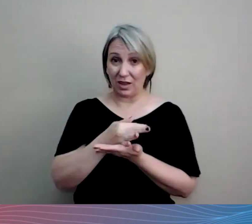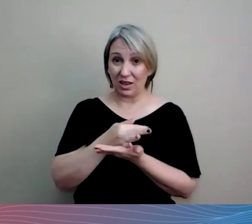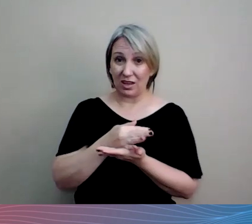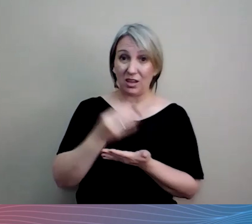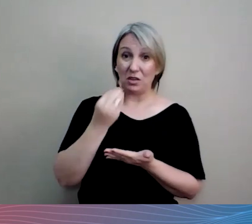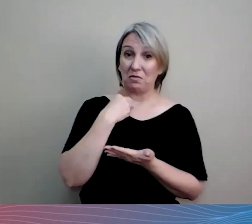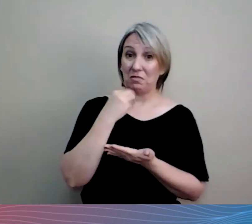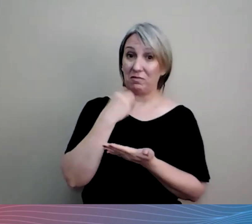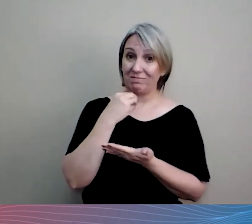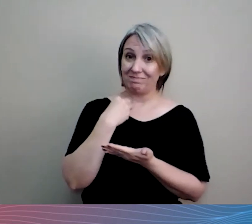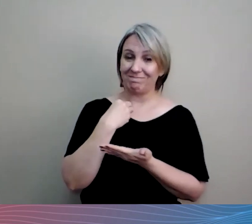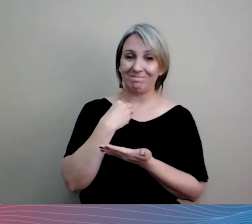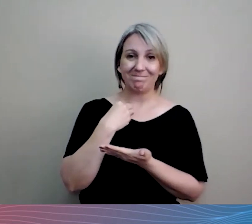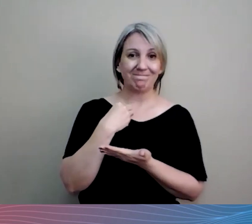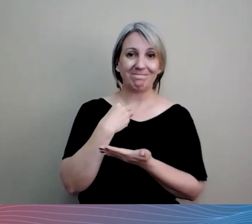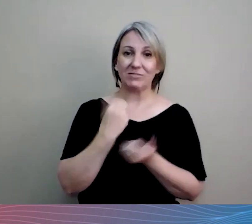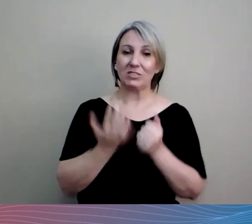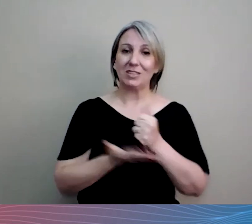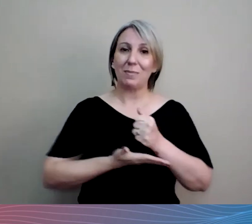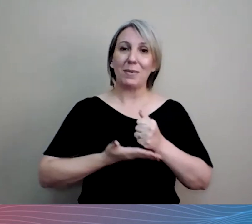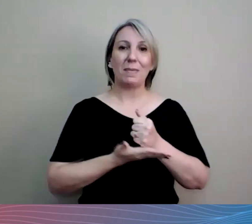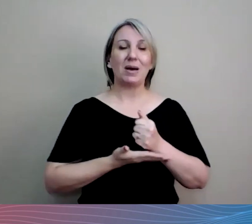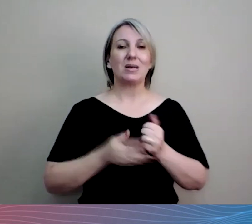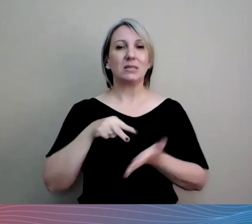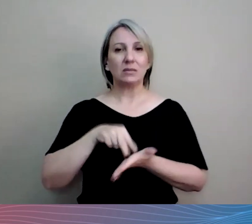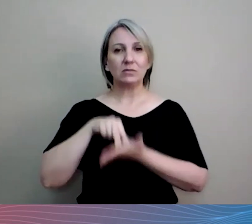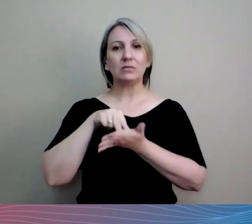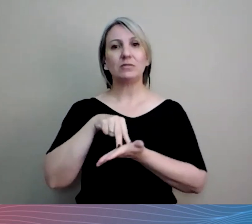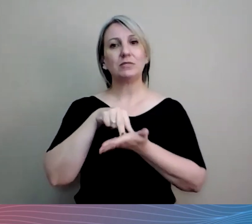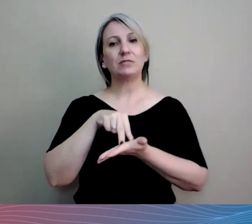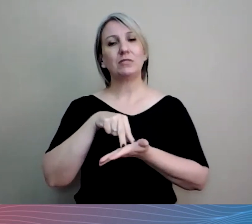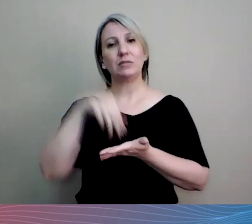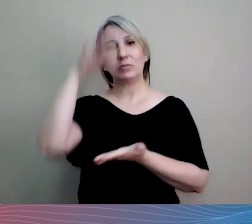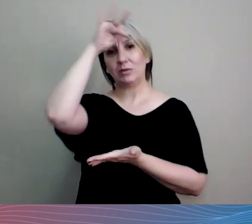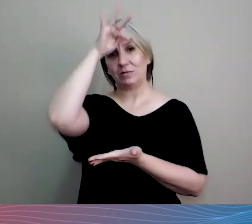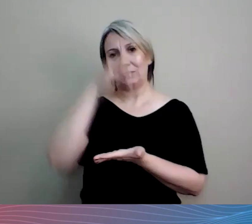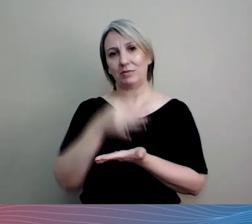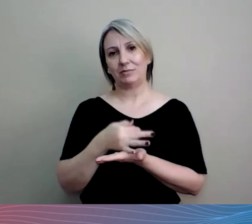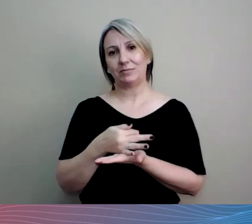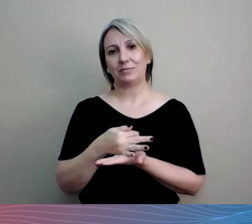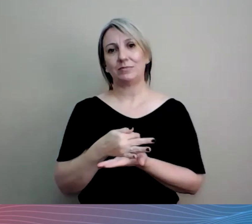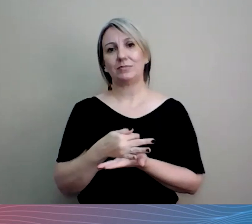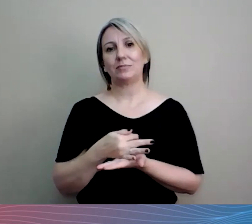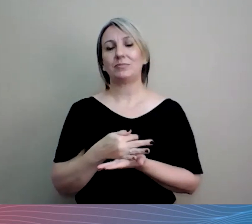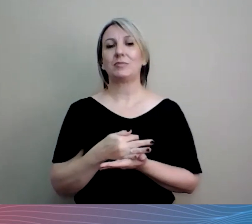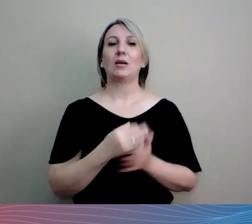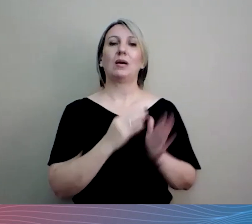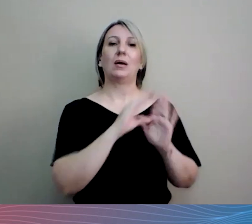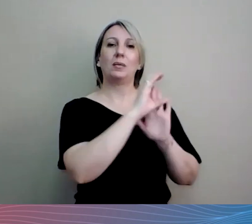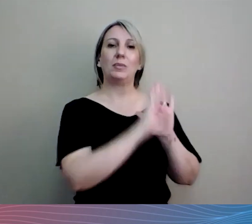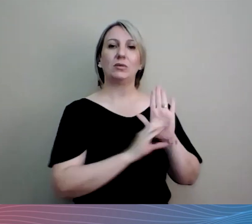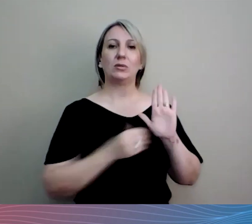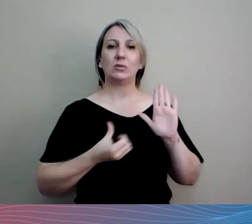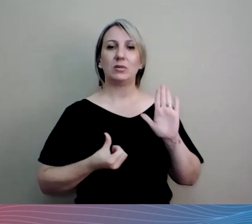base firme. Não tem uma base forte da fé. Então, capítulo 6, versículo 4.